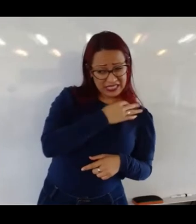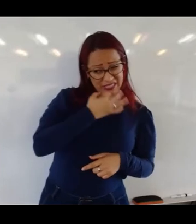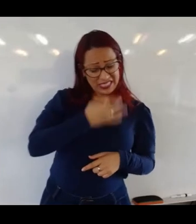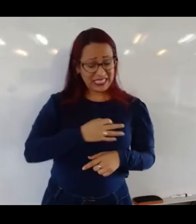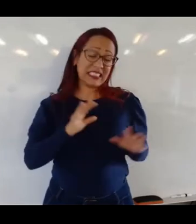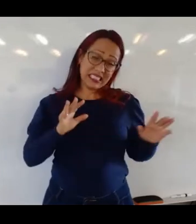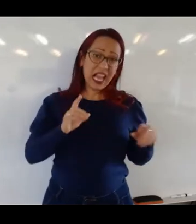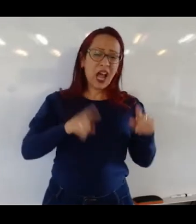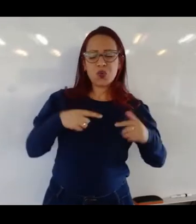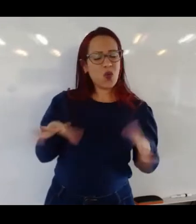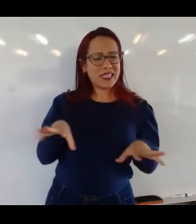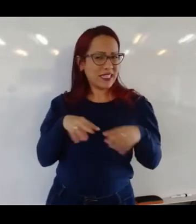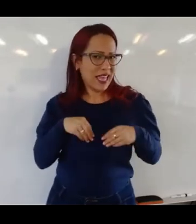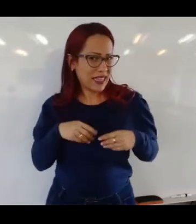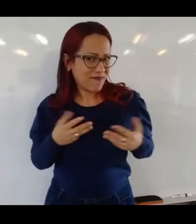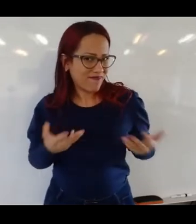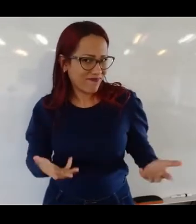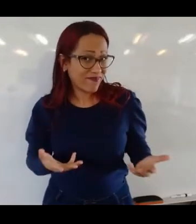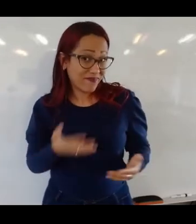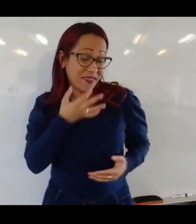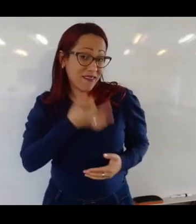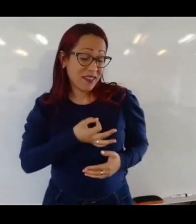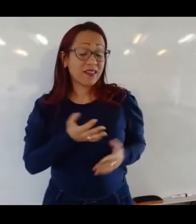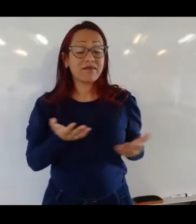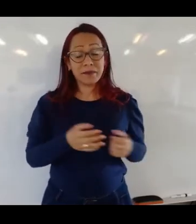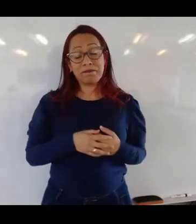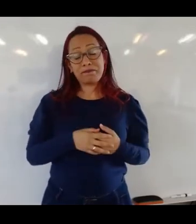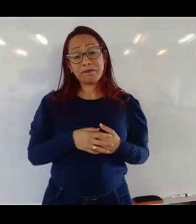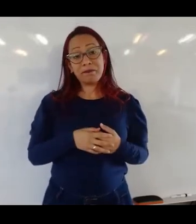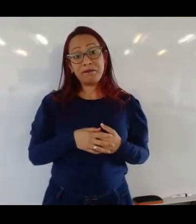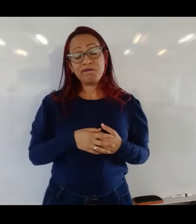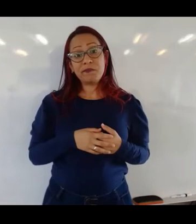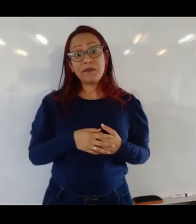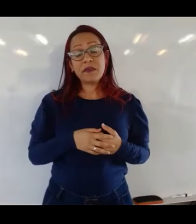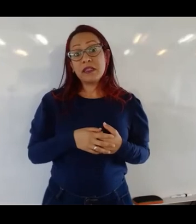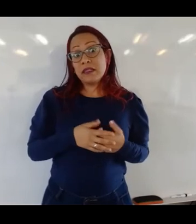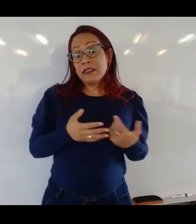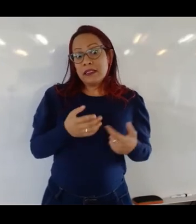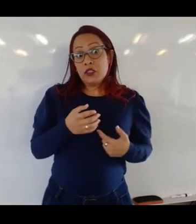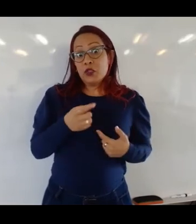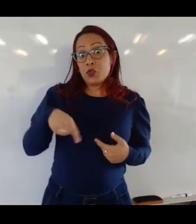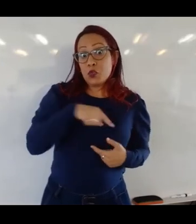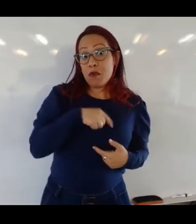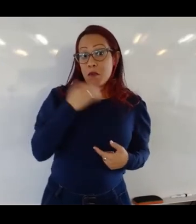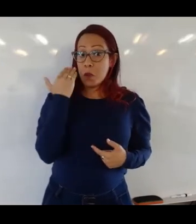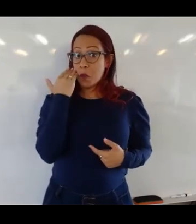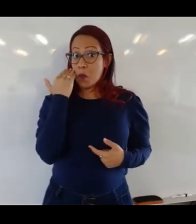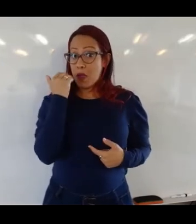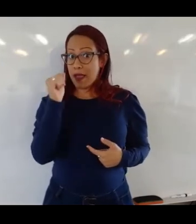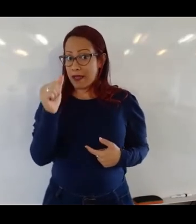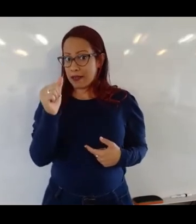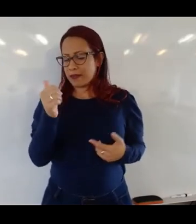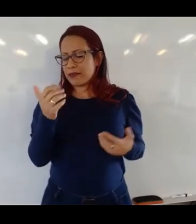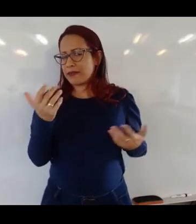Y hay una negación también de la agencia epistémica, de nosotras las mujeres.